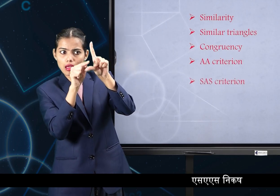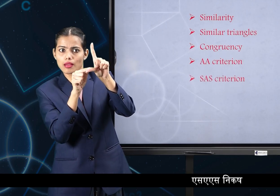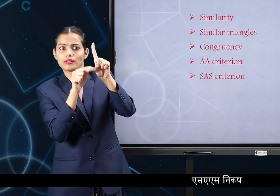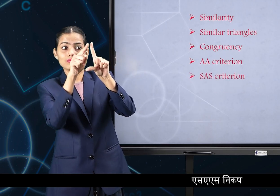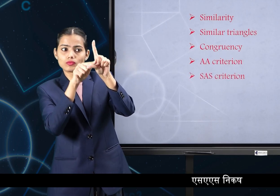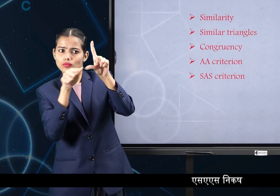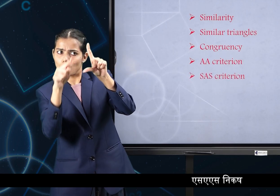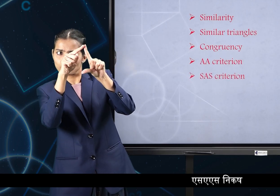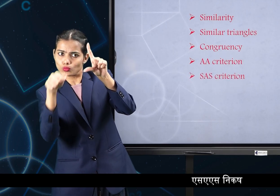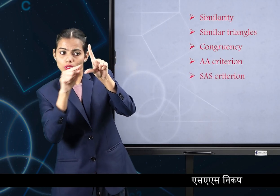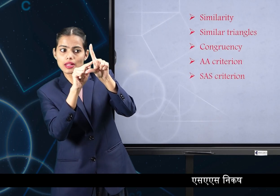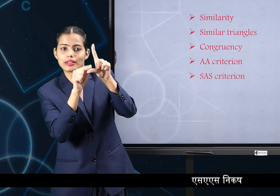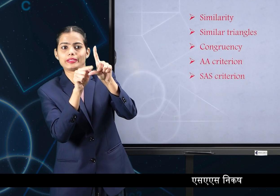SAS,